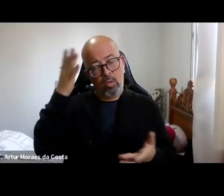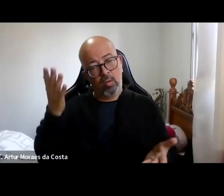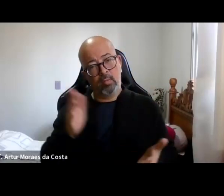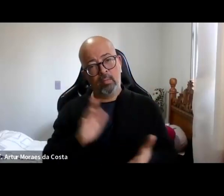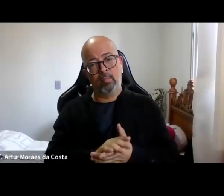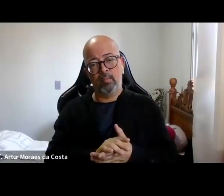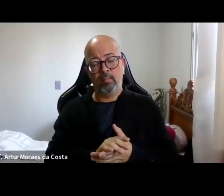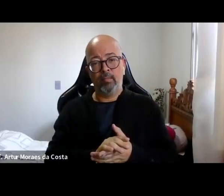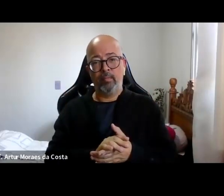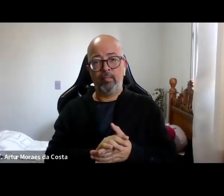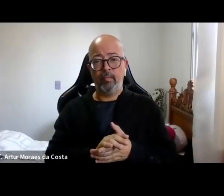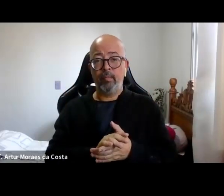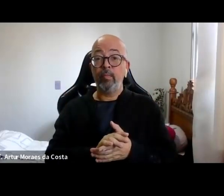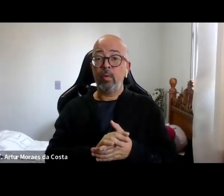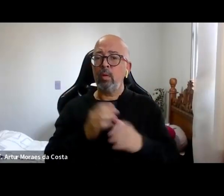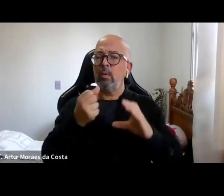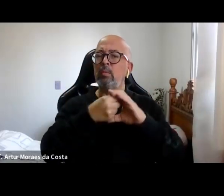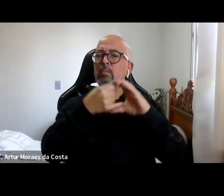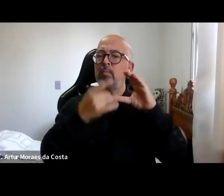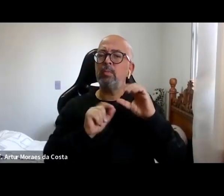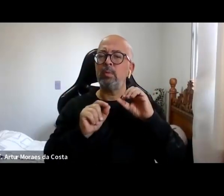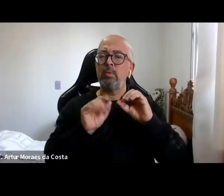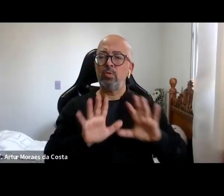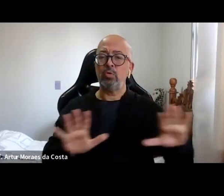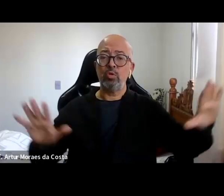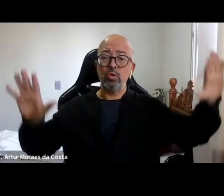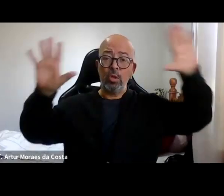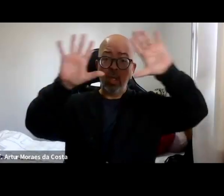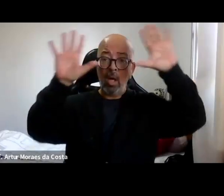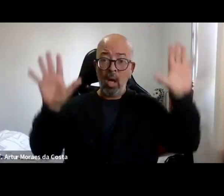más general en una